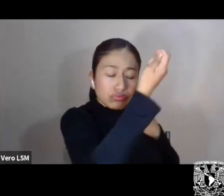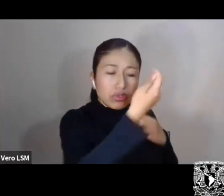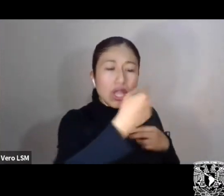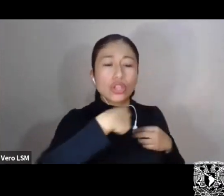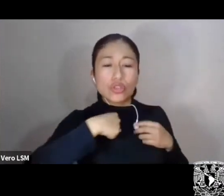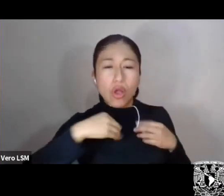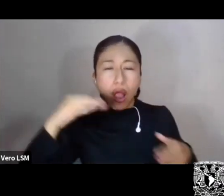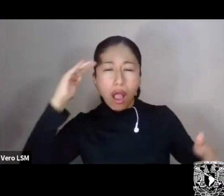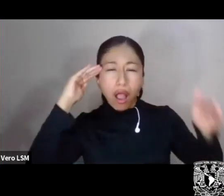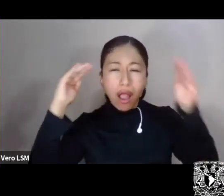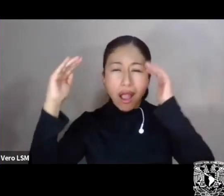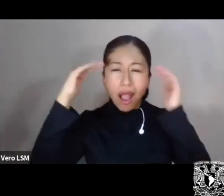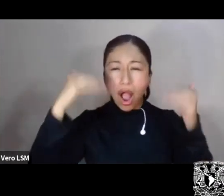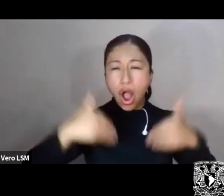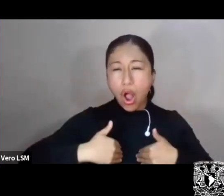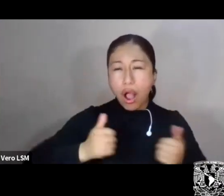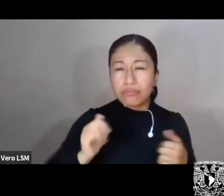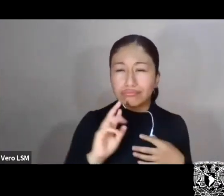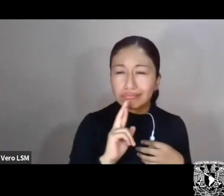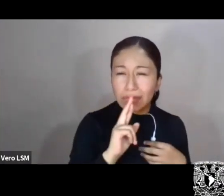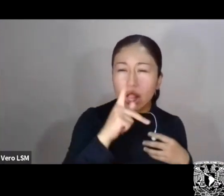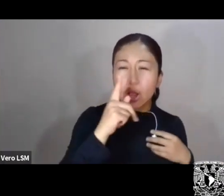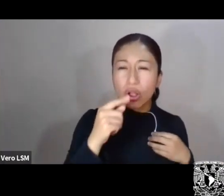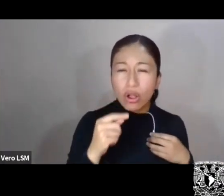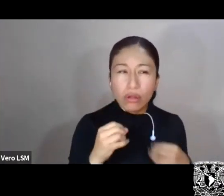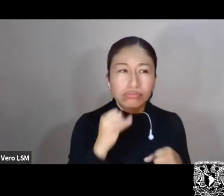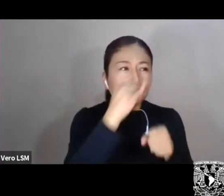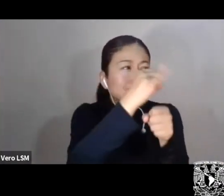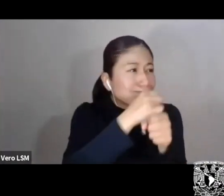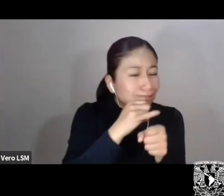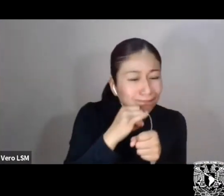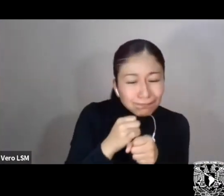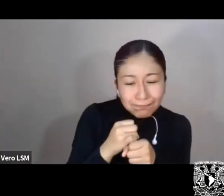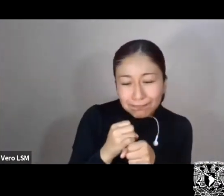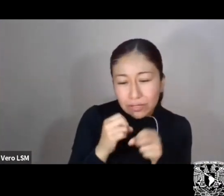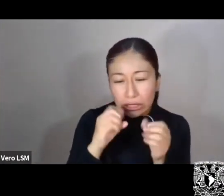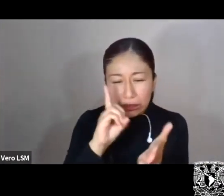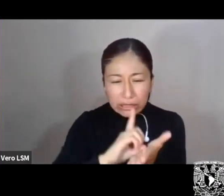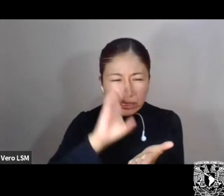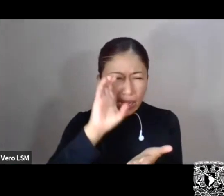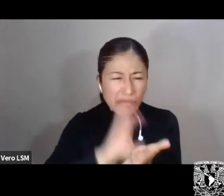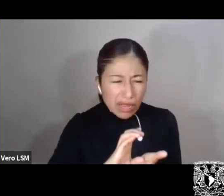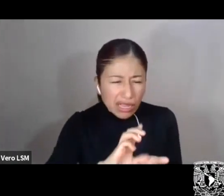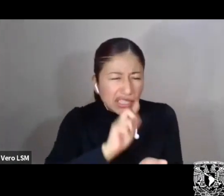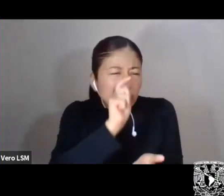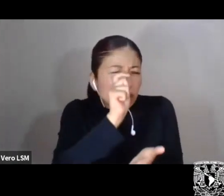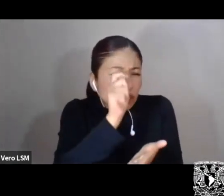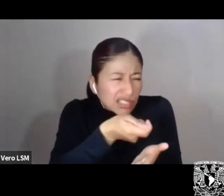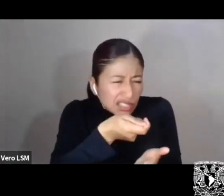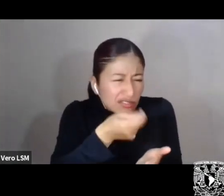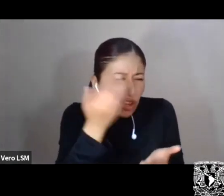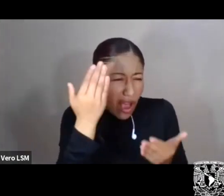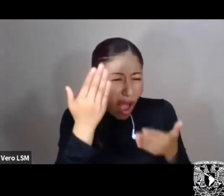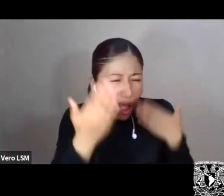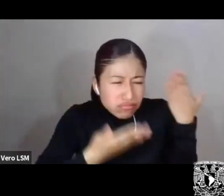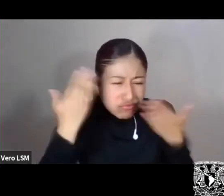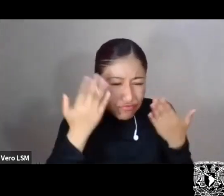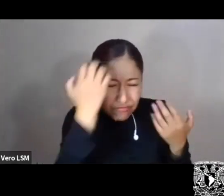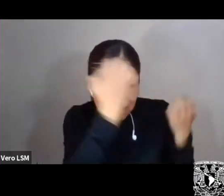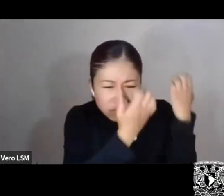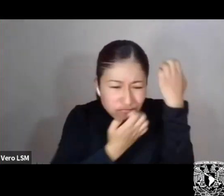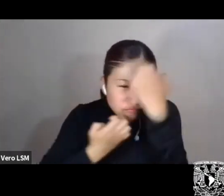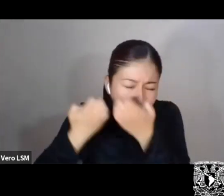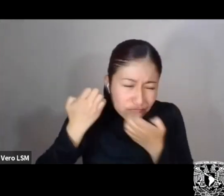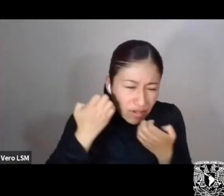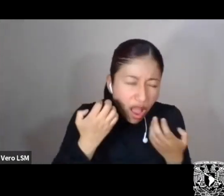a estudiar e investigar, pues me cuestionó mucho, porque gran